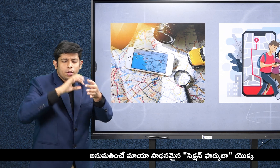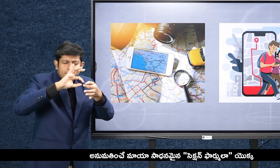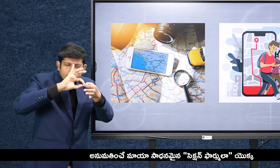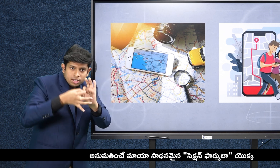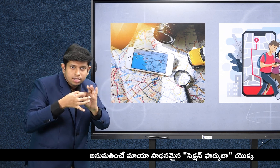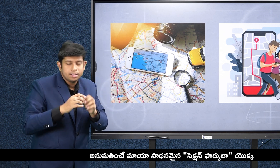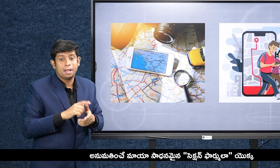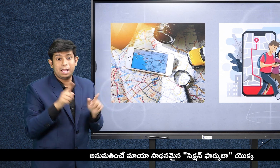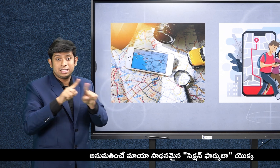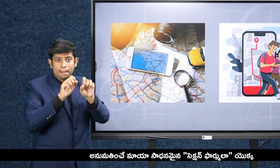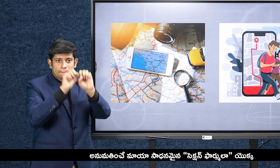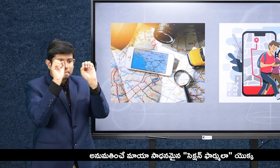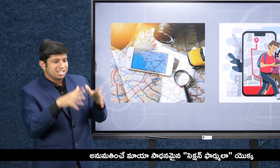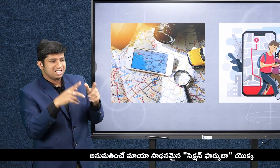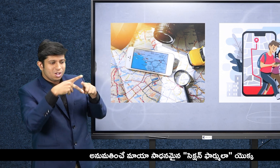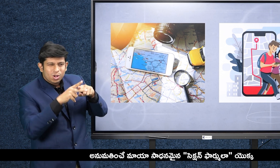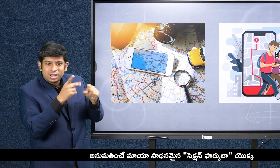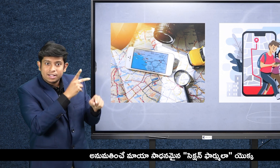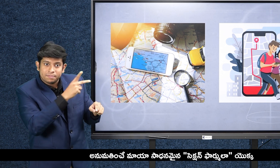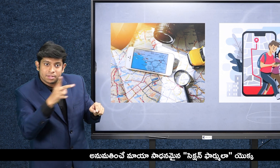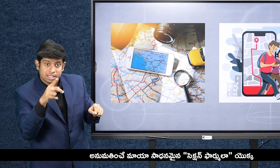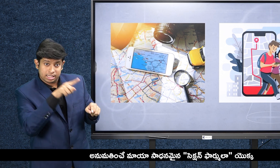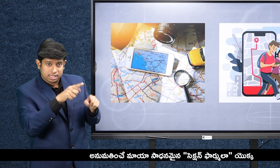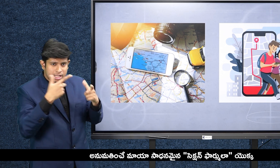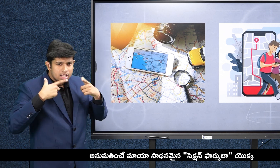మాయా సాధనమైన సెక్షన్ ఫార్ములా